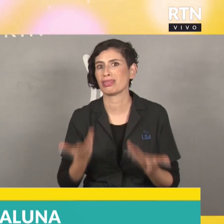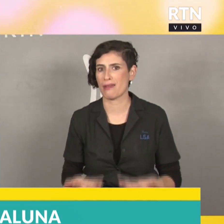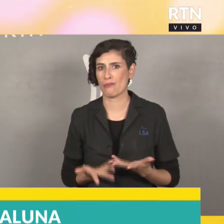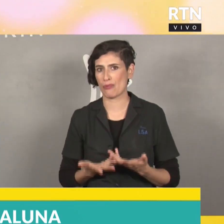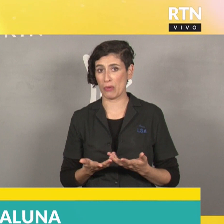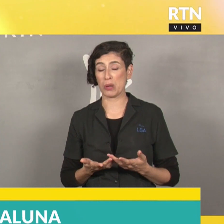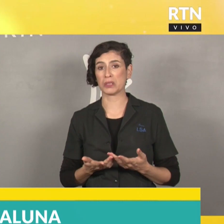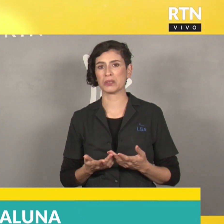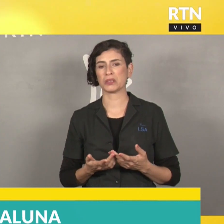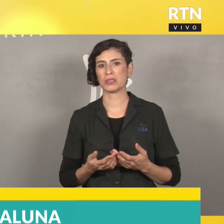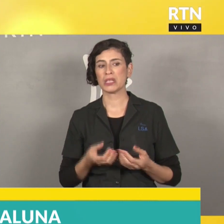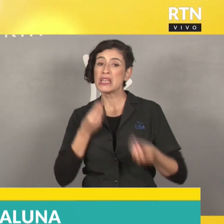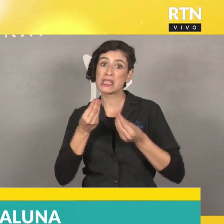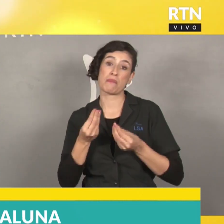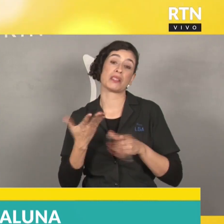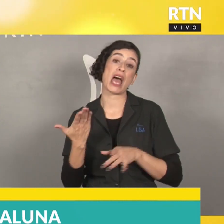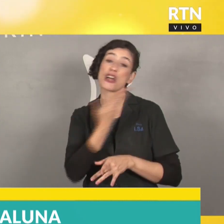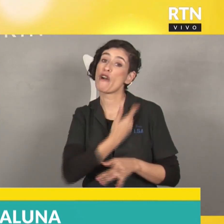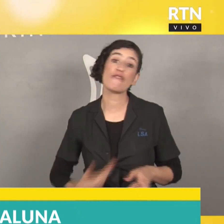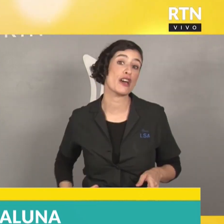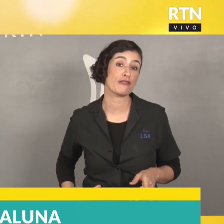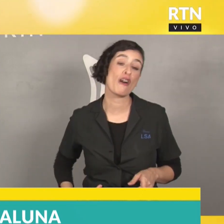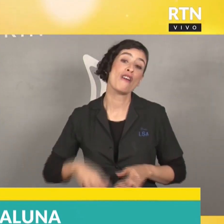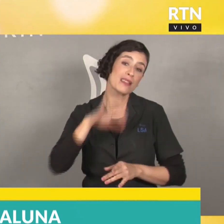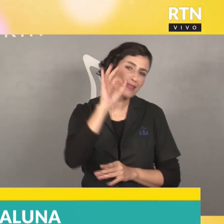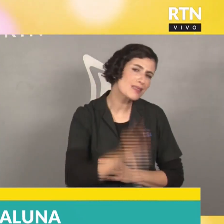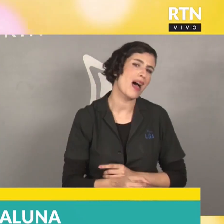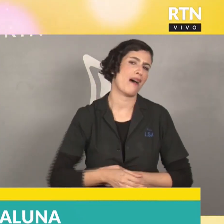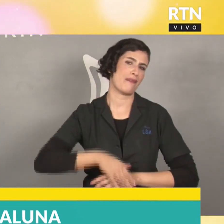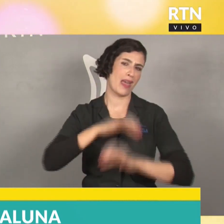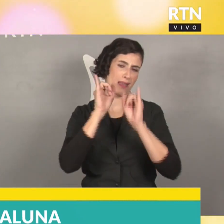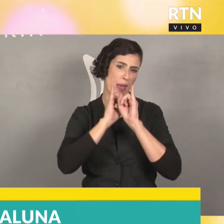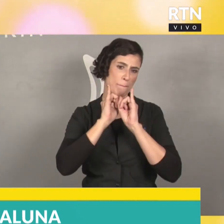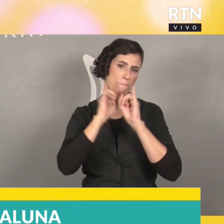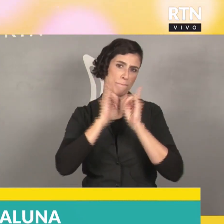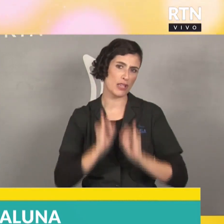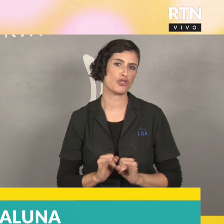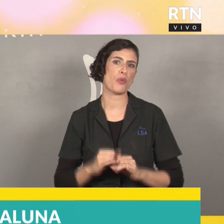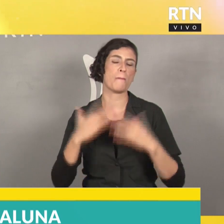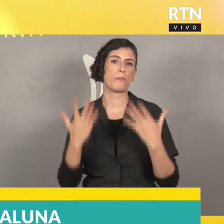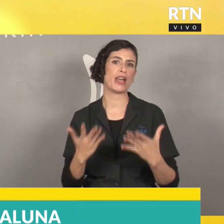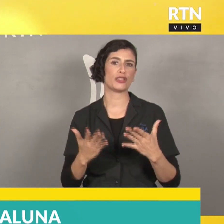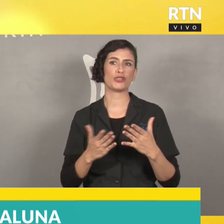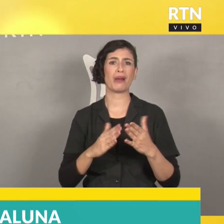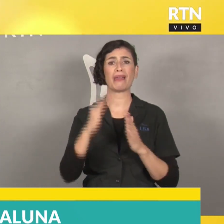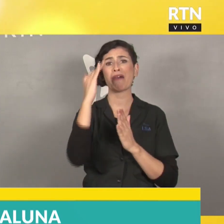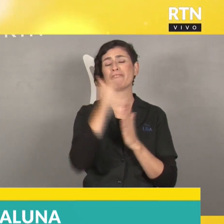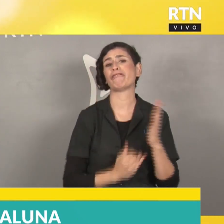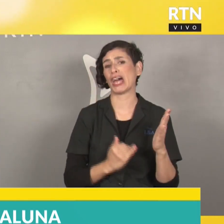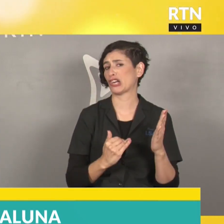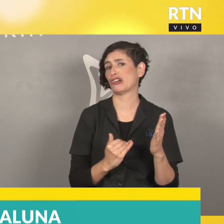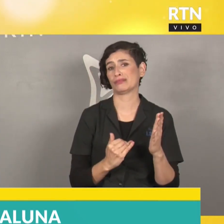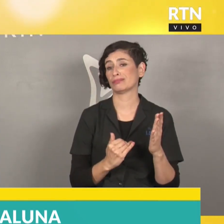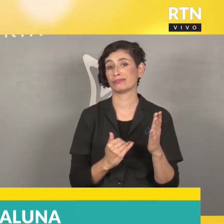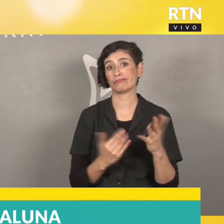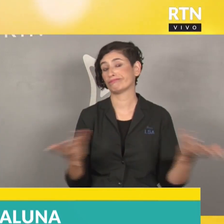el presupuesto es tan bajo, claro, que no pueden tener todo lo que el chico realmente necesita. Sí, es una lucha